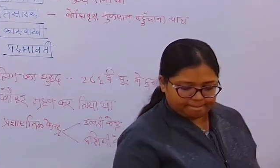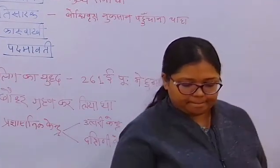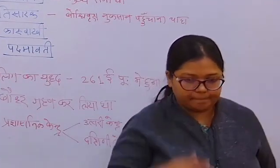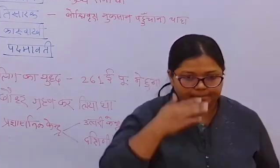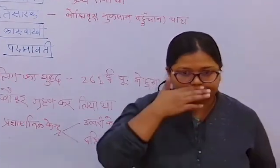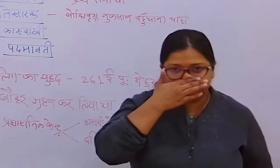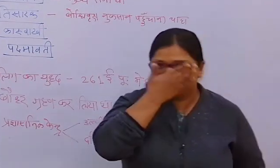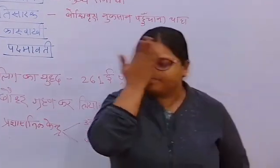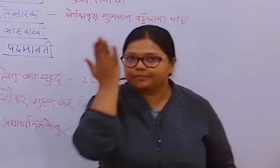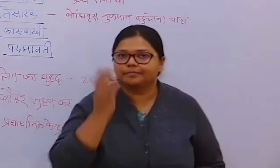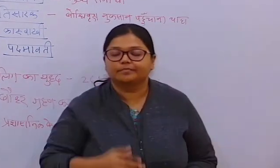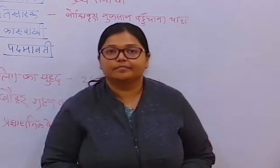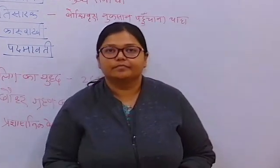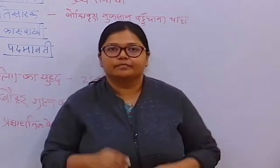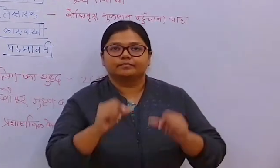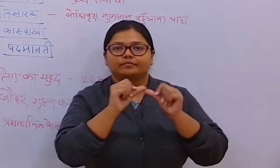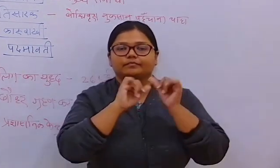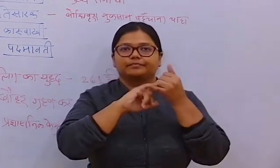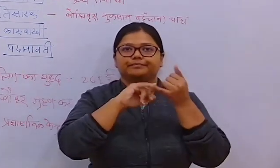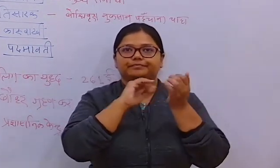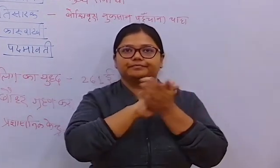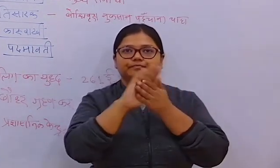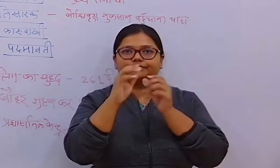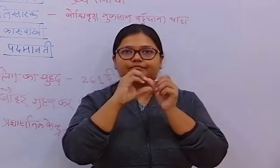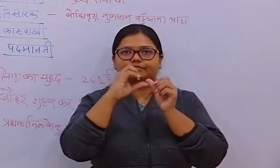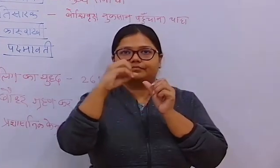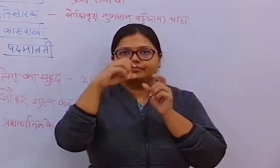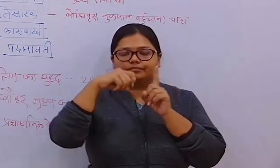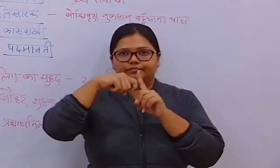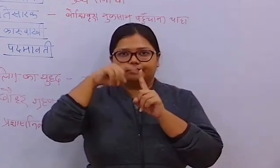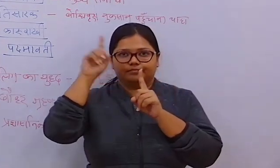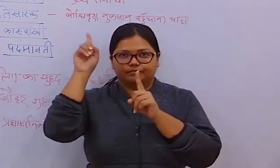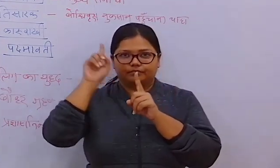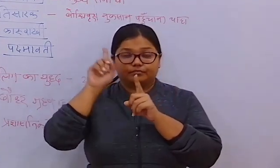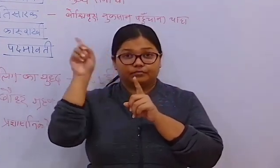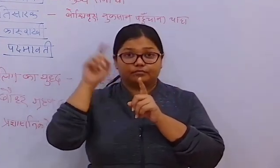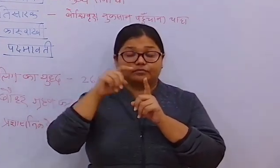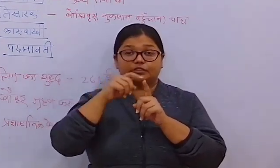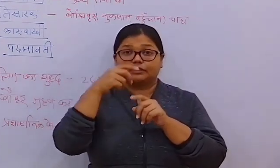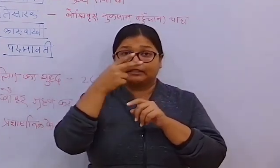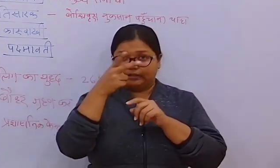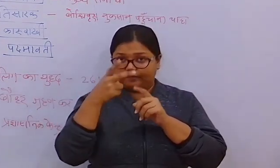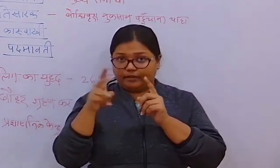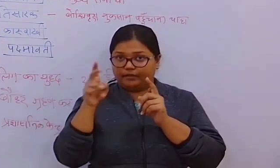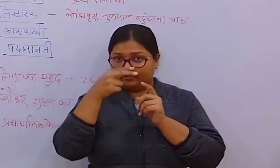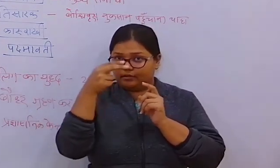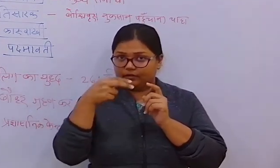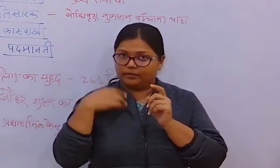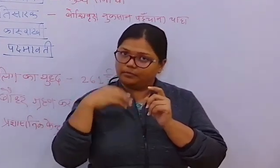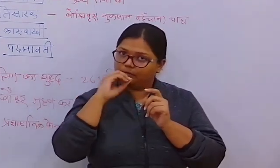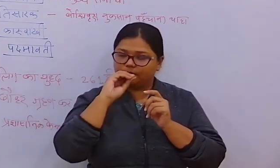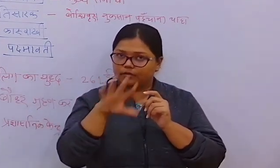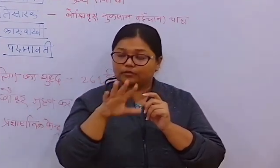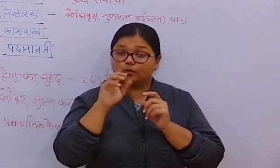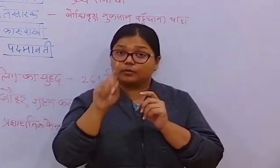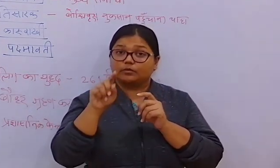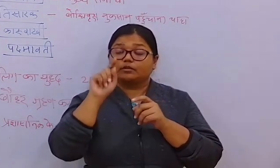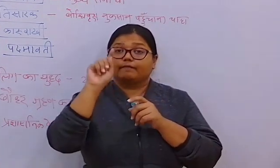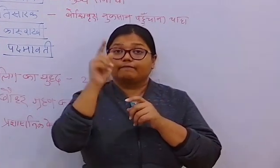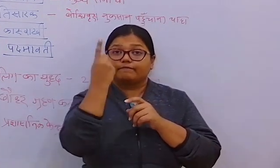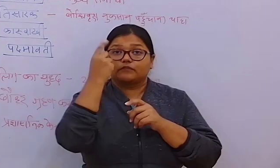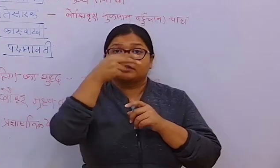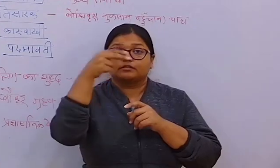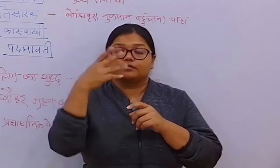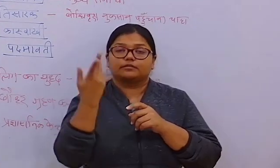पियादस्सी, पियादस्सी इनका आधिकारिक नाम था, पियादस्सी इनका आधिकारिक नाम था,